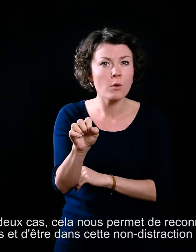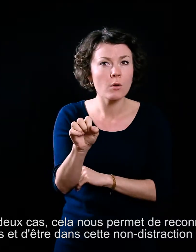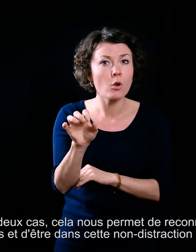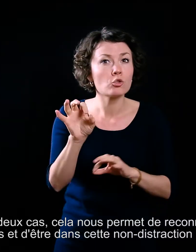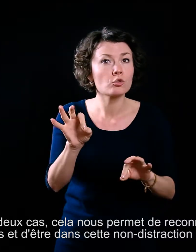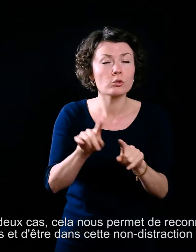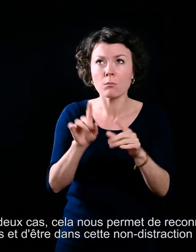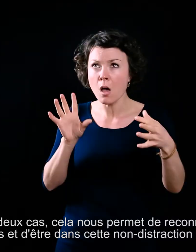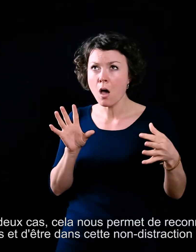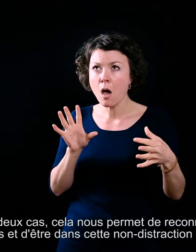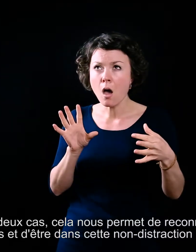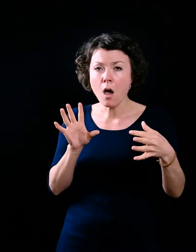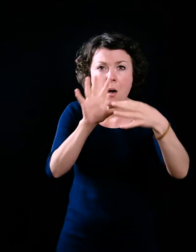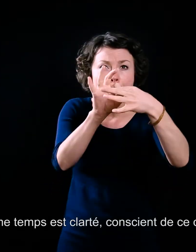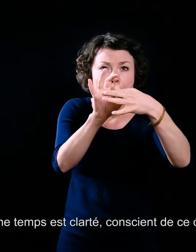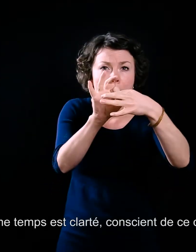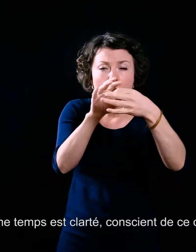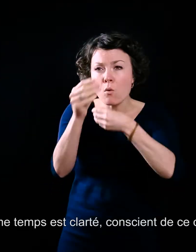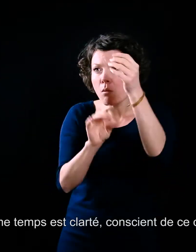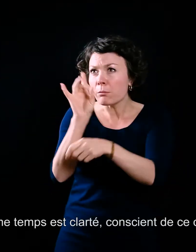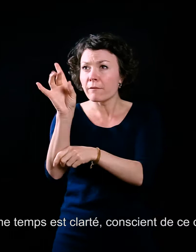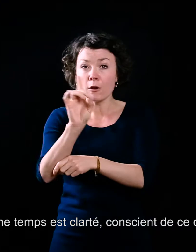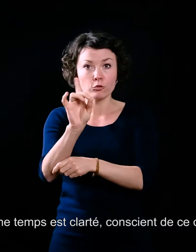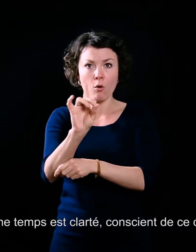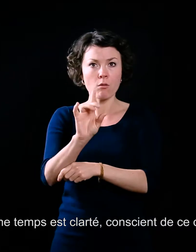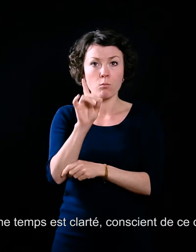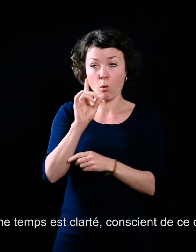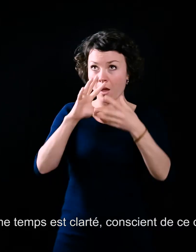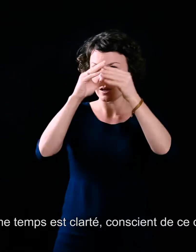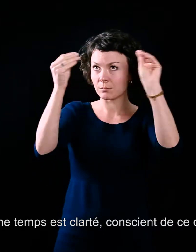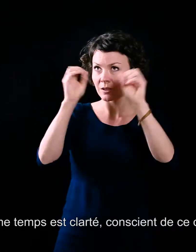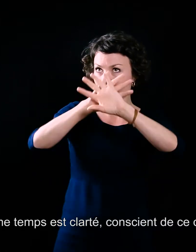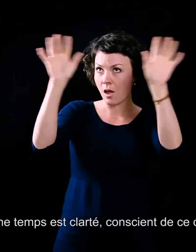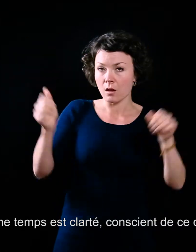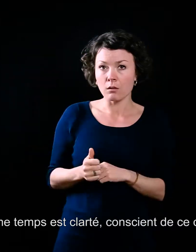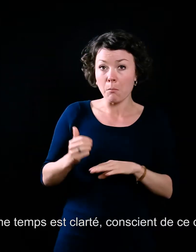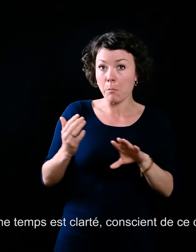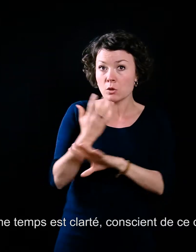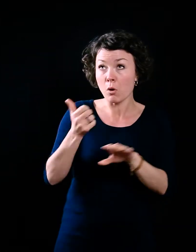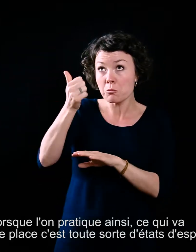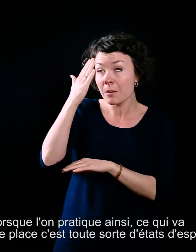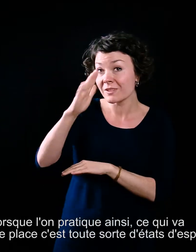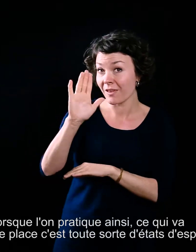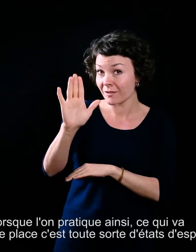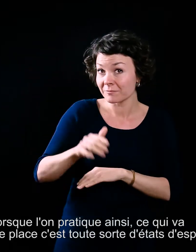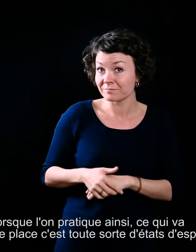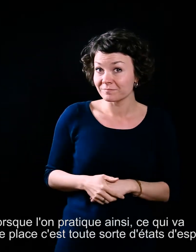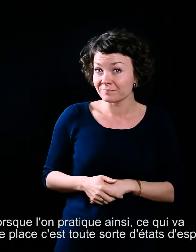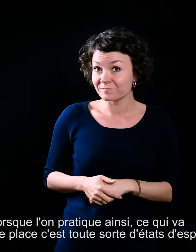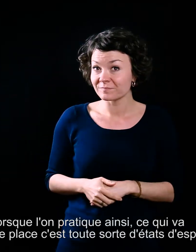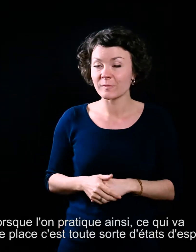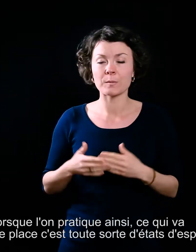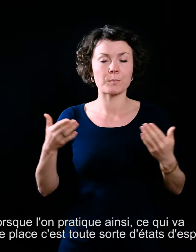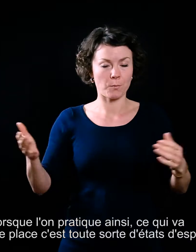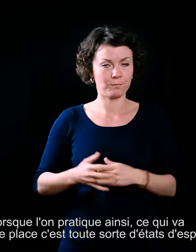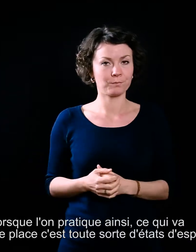cette non-distraction de l'esprit qui en même temps est clarté, conscient de ce qu'il vit. Lorsque l'on pratique